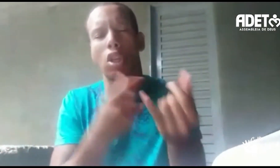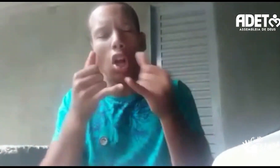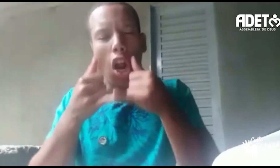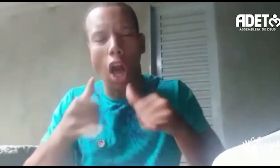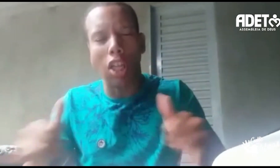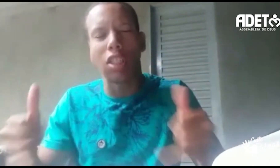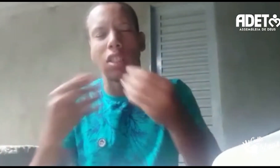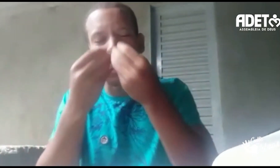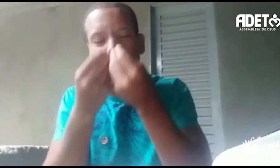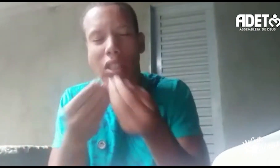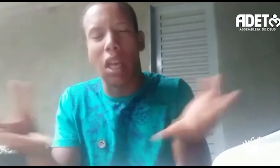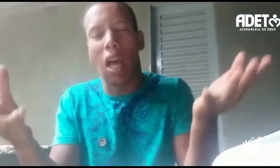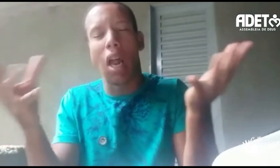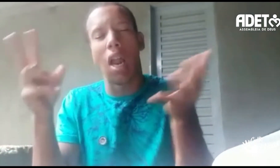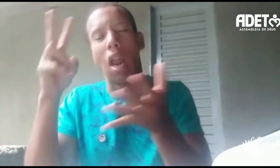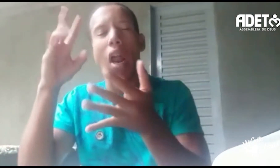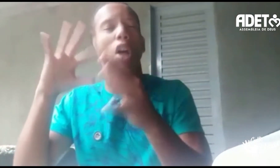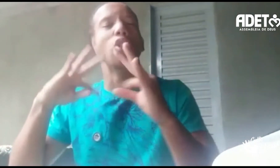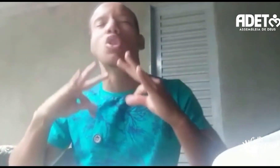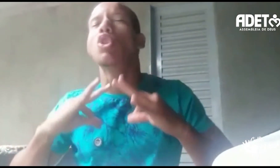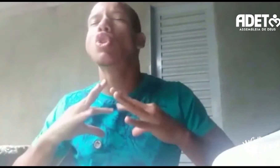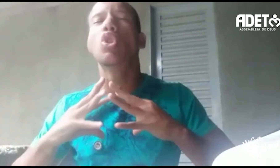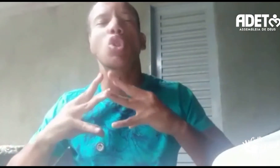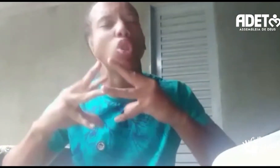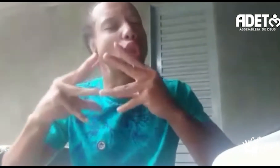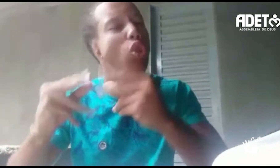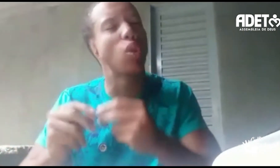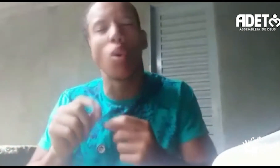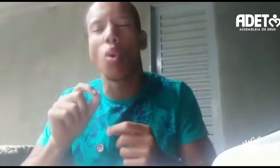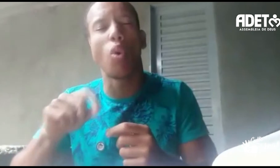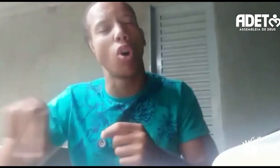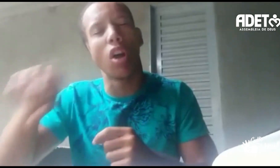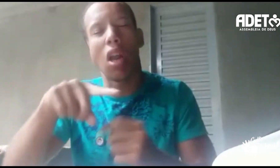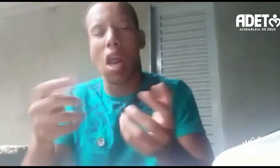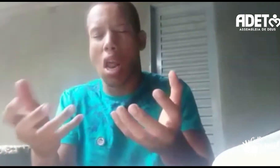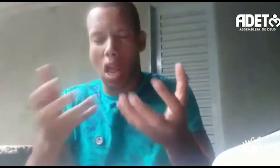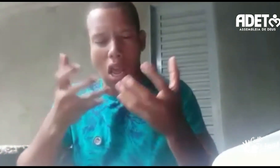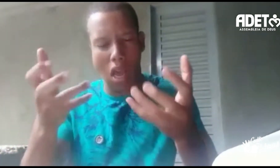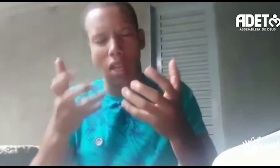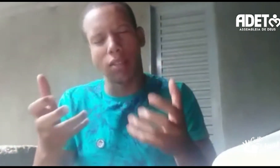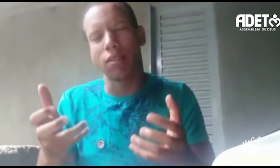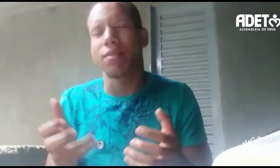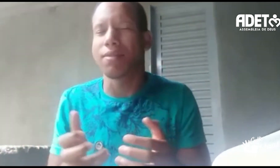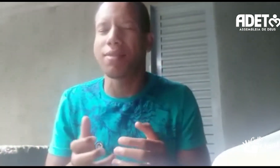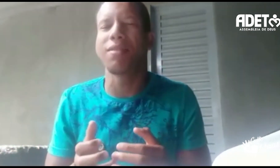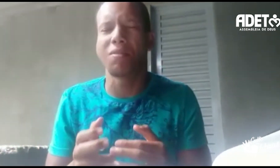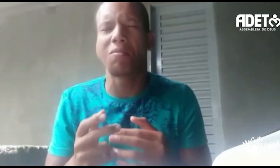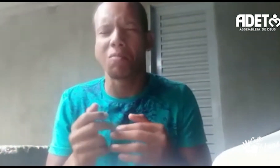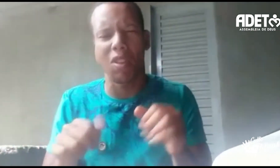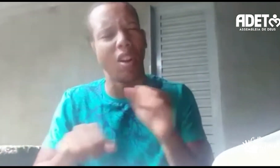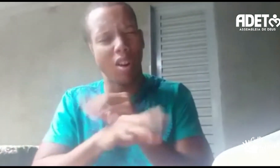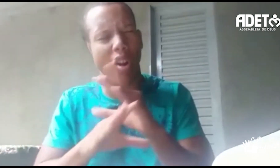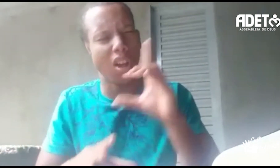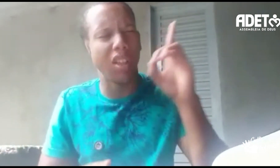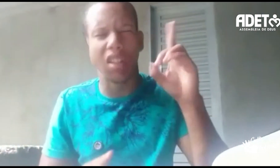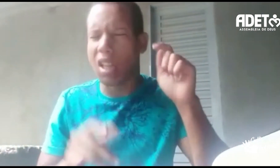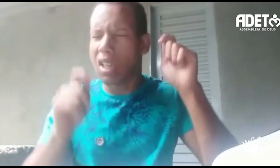abençoar, renovar as nossas forças, as nossas energias, em tudo, eu sei. Eu quero, Senhor, Te dar